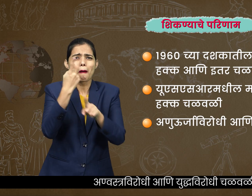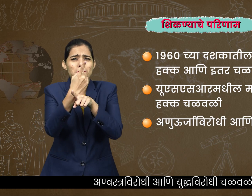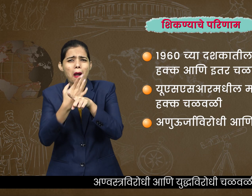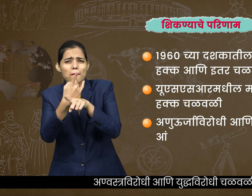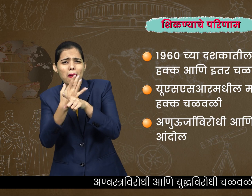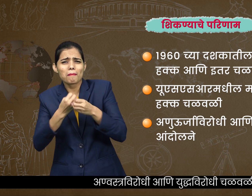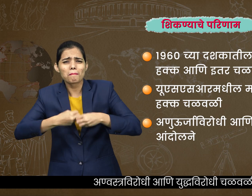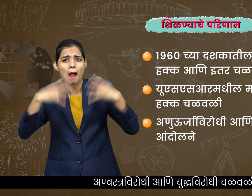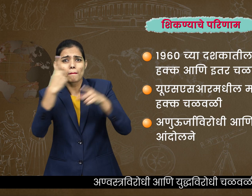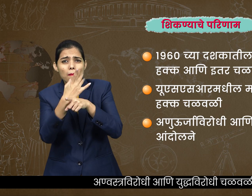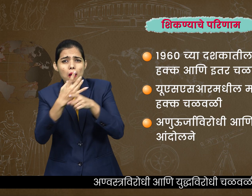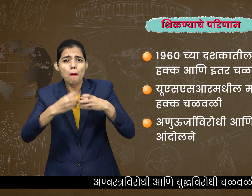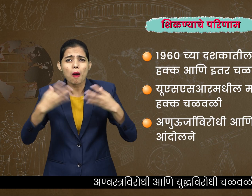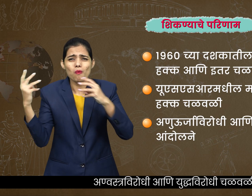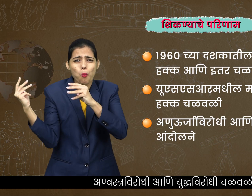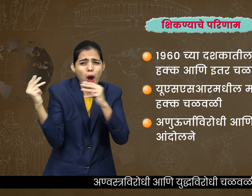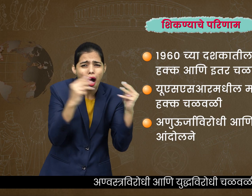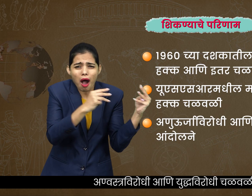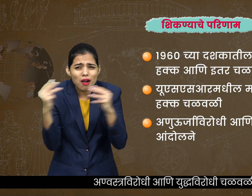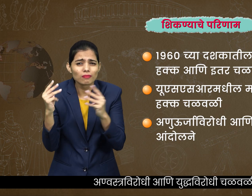अण्वस्त्र विरोधी आणि युद्ध विरोधी चळवळी.